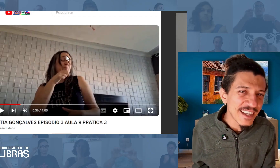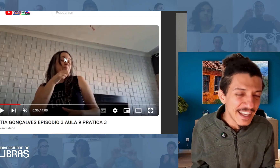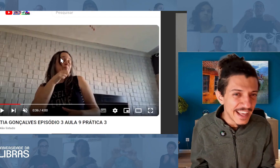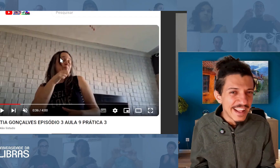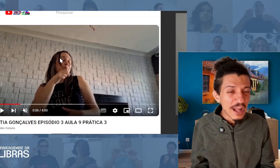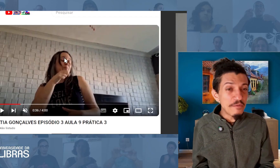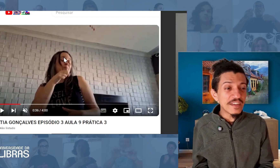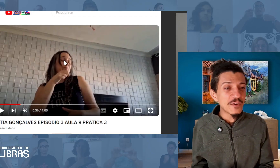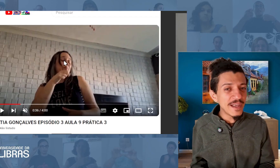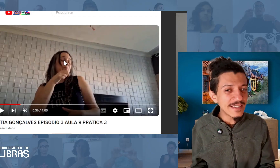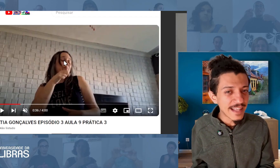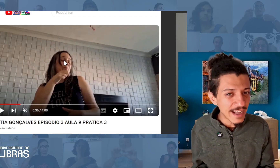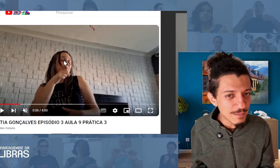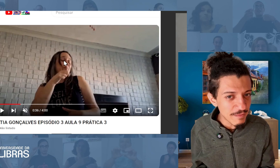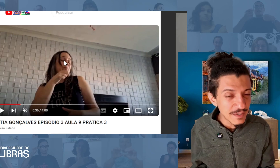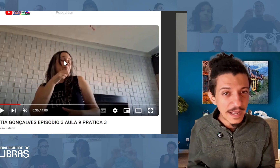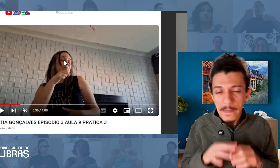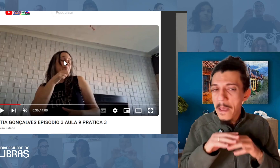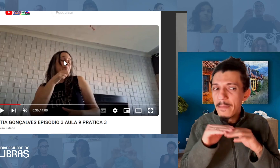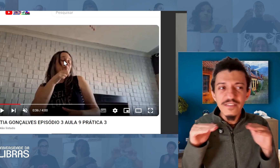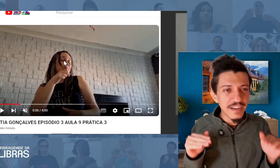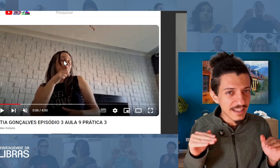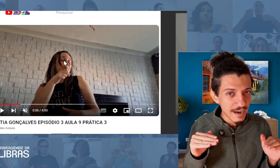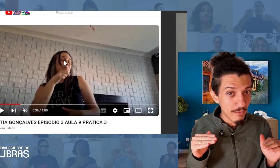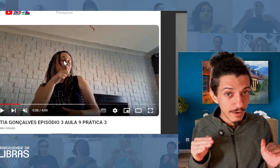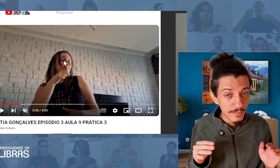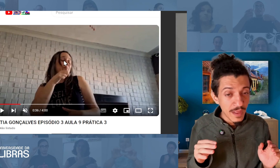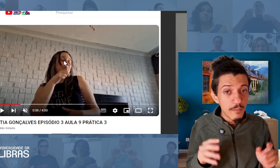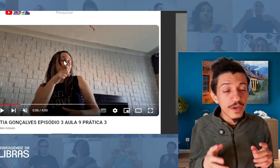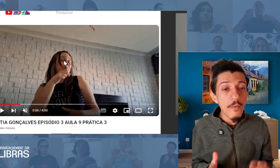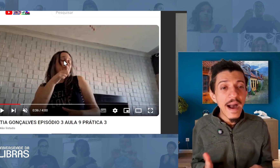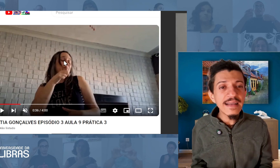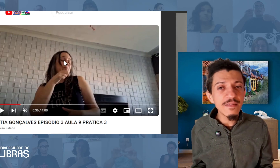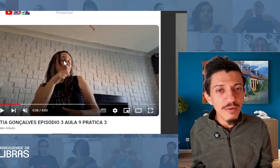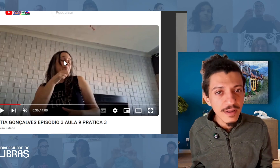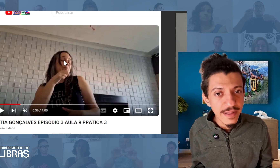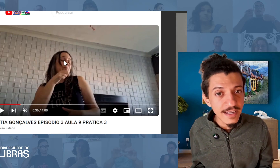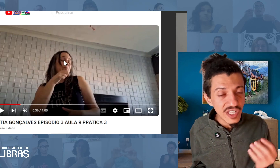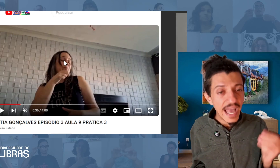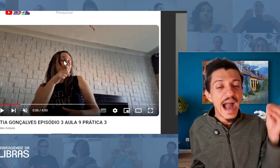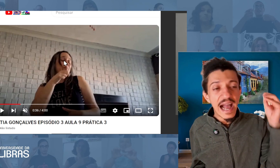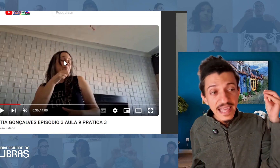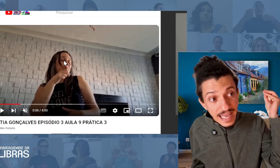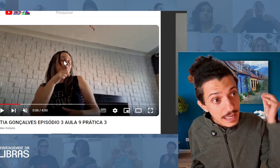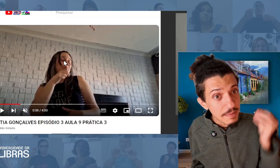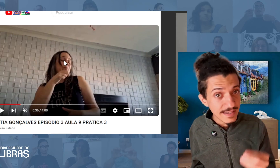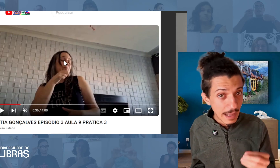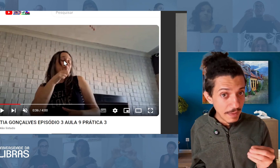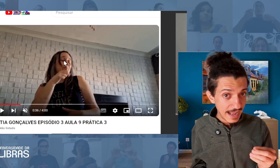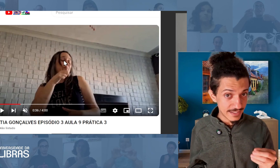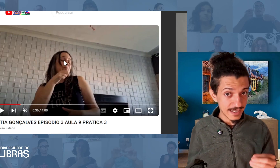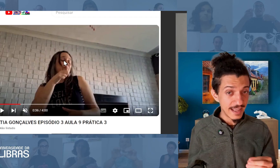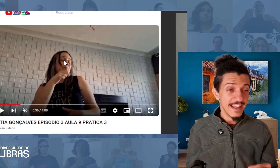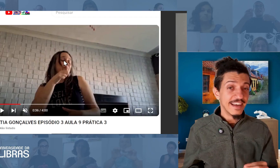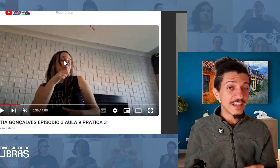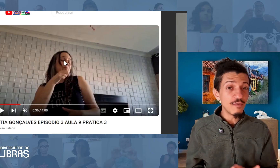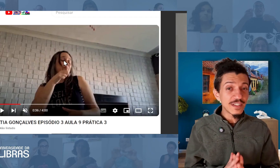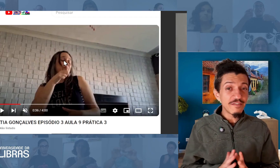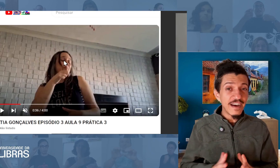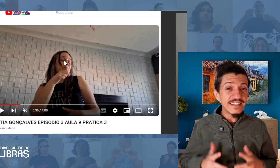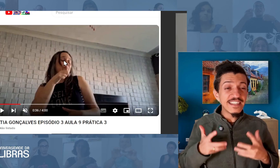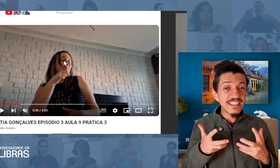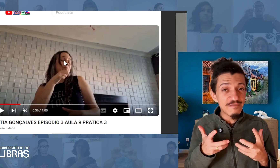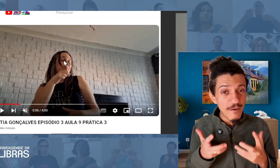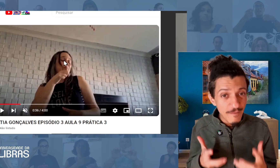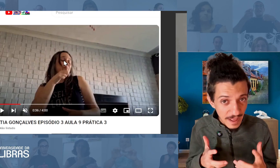termos aqui talvez soem estranhos para você, mas fica tranquilo, porque o mais importante aqui é Libras na prática. Então você